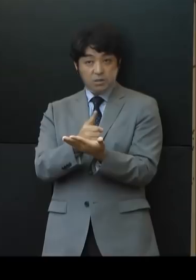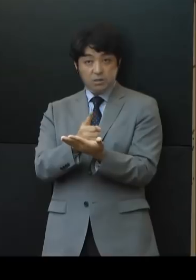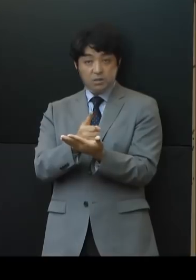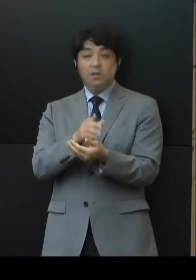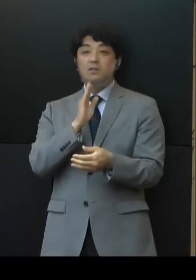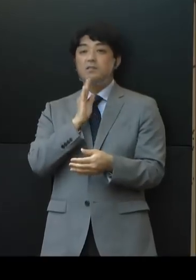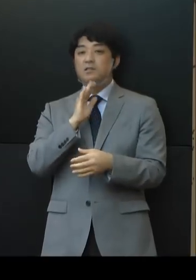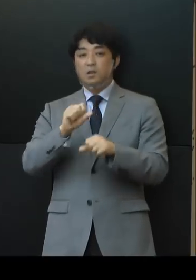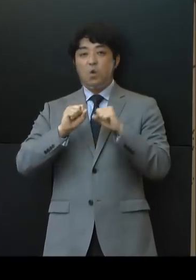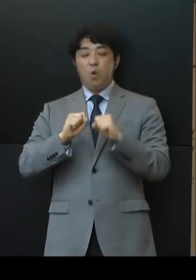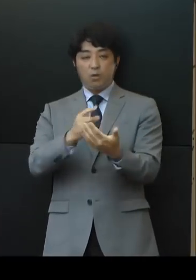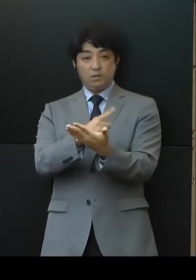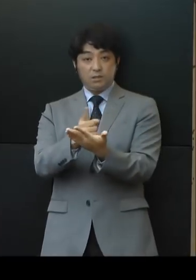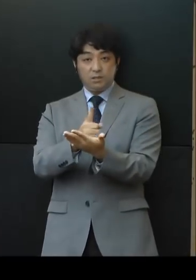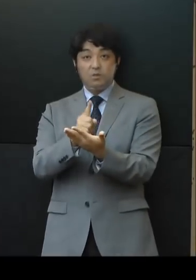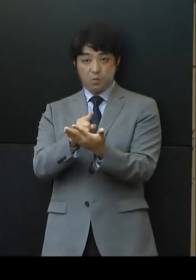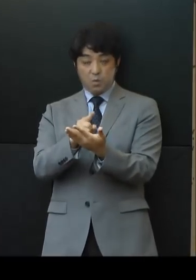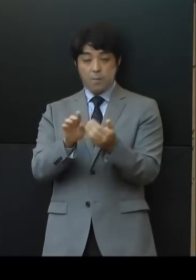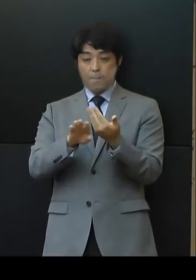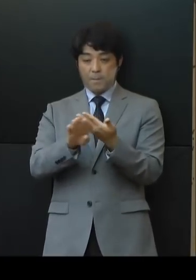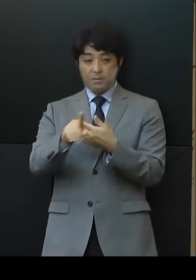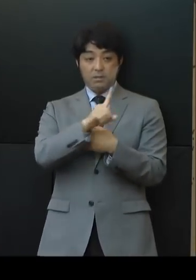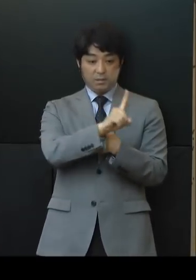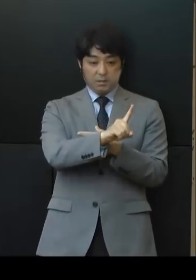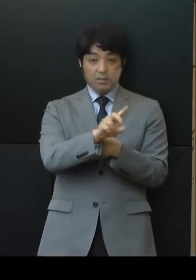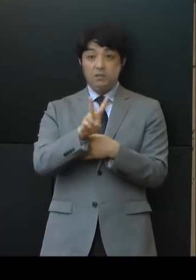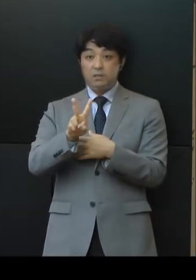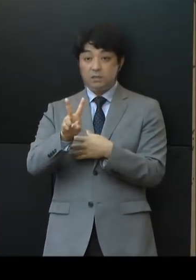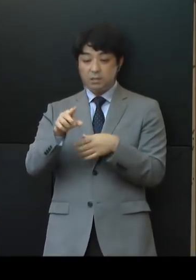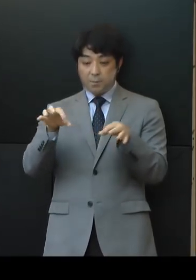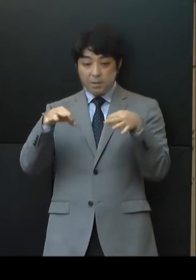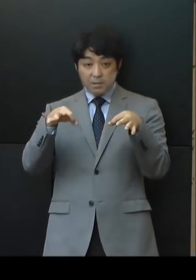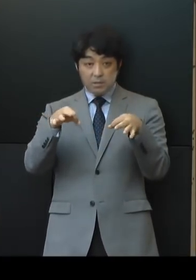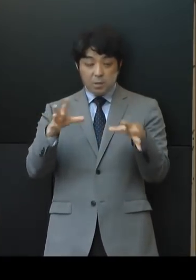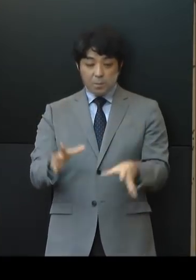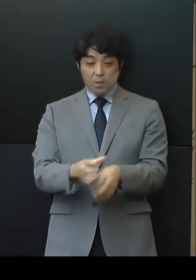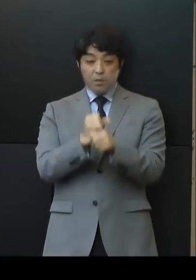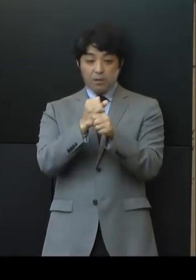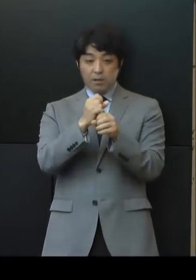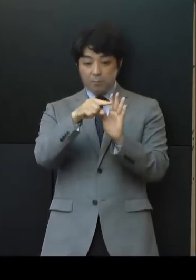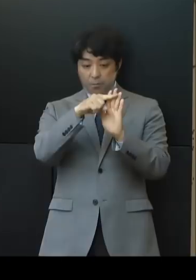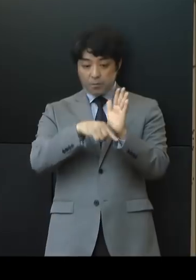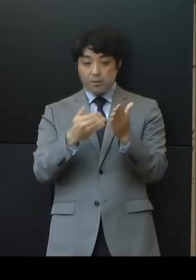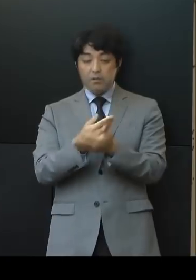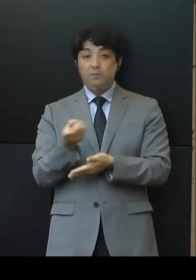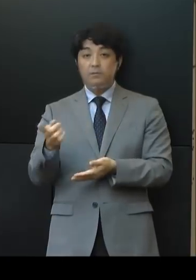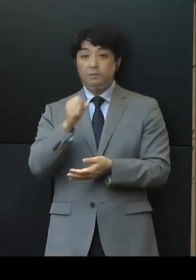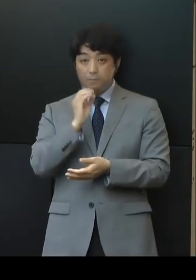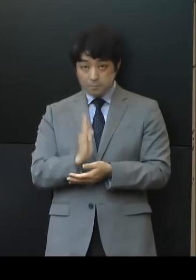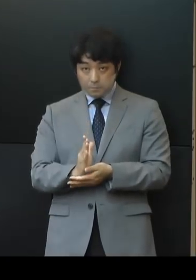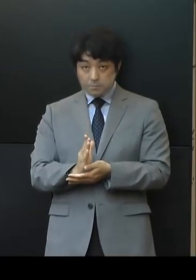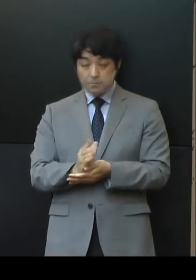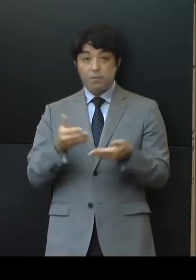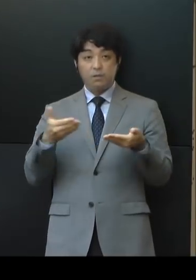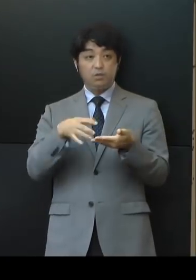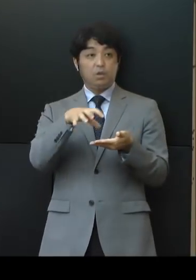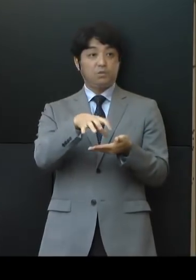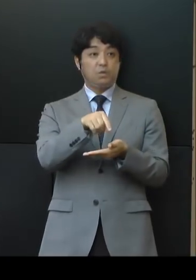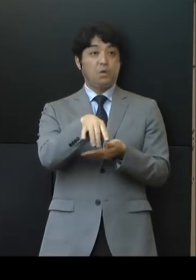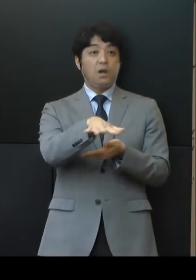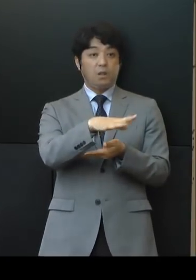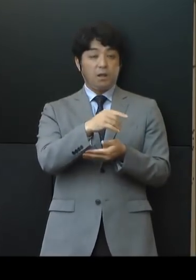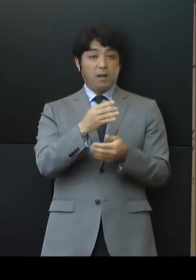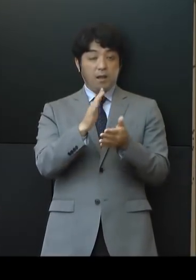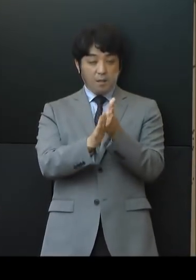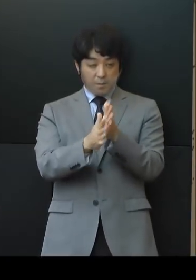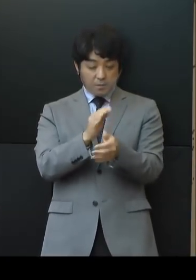実施方針の別紙1、2をですね、簡略化したものというふうになっております。次に事業者への新たな支援